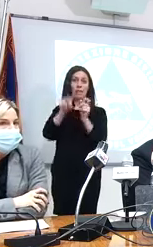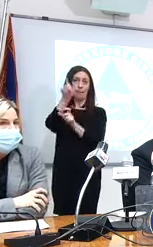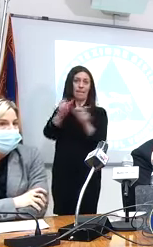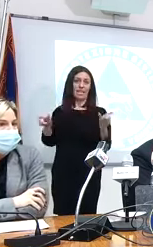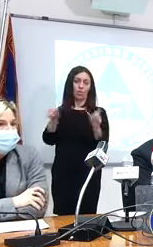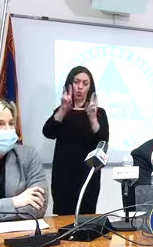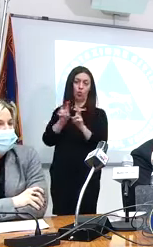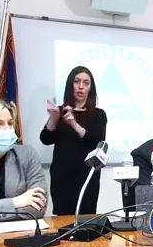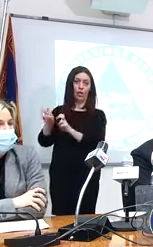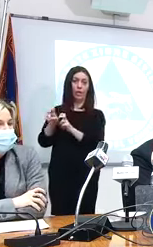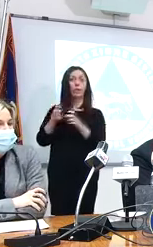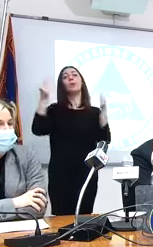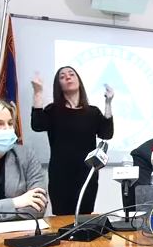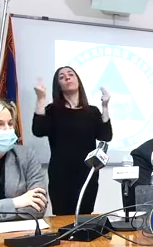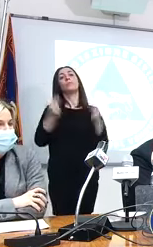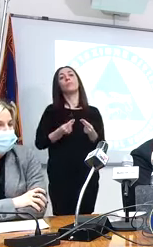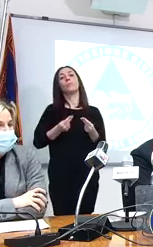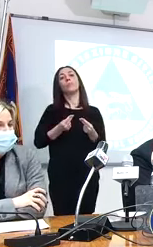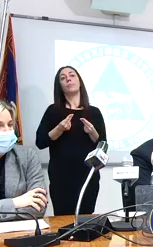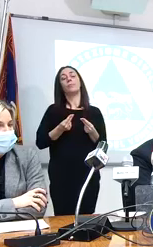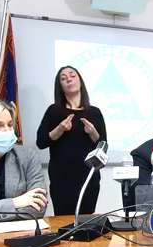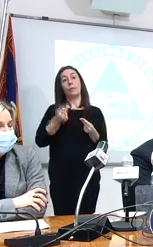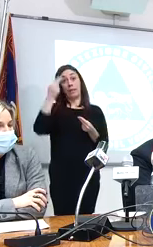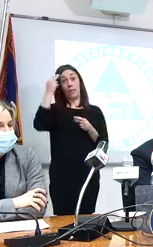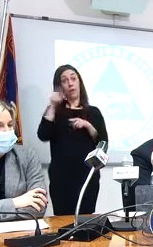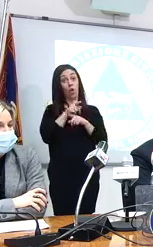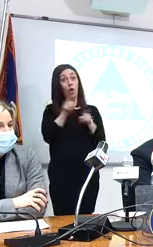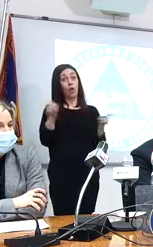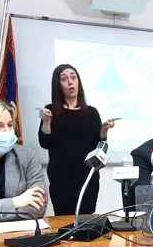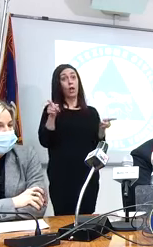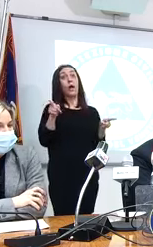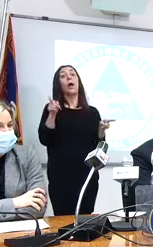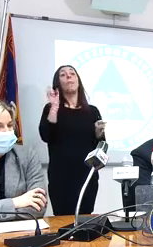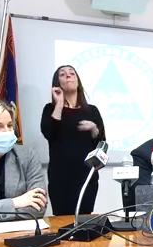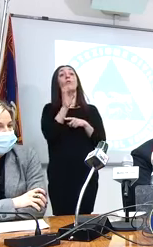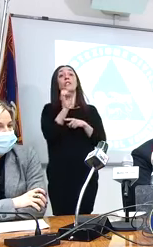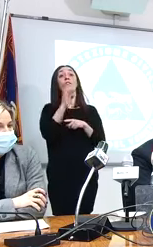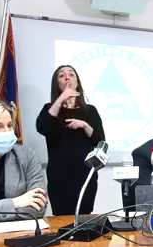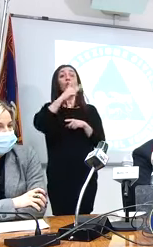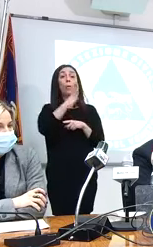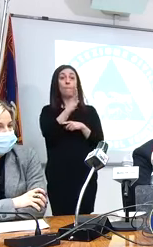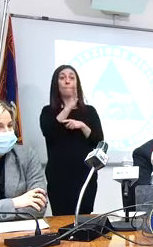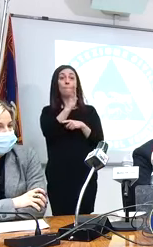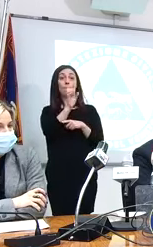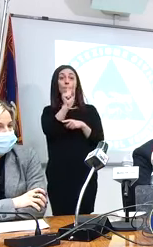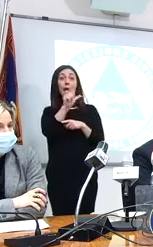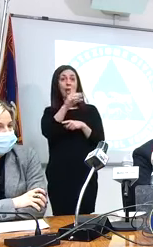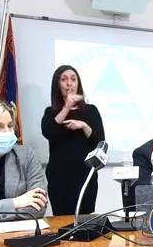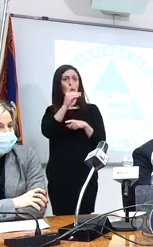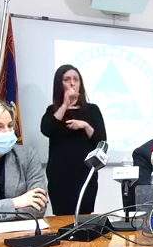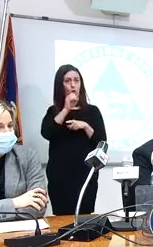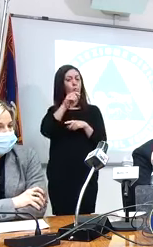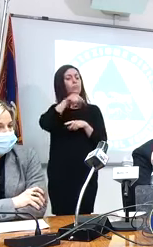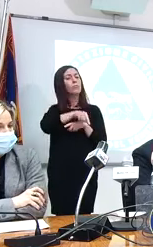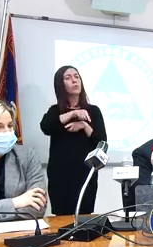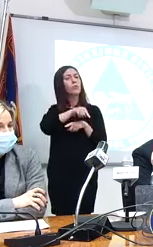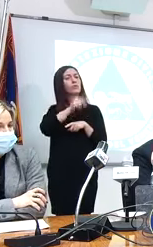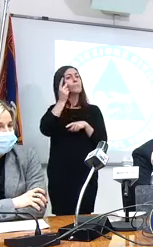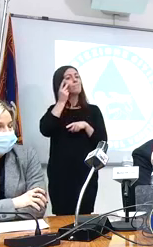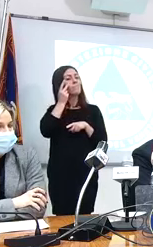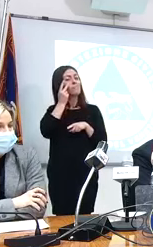per farla in sintesi, lo dicevo anche ieri, per ricordare, il professor Baldo rileva la presenza del virus col